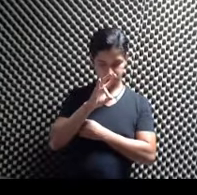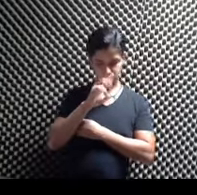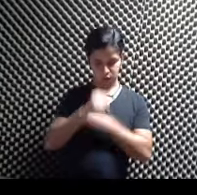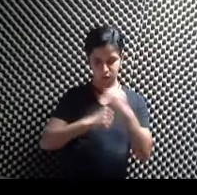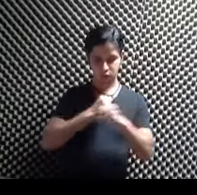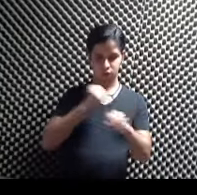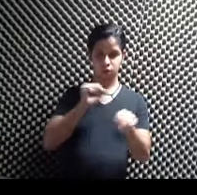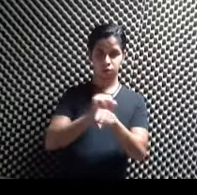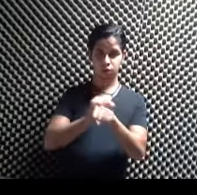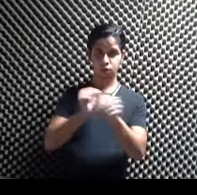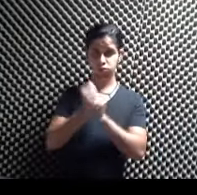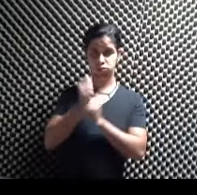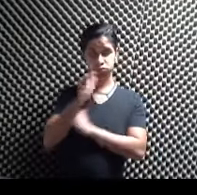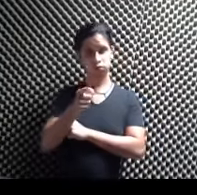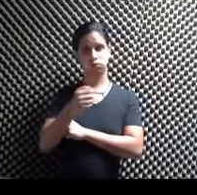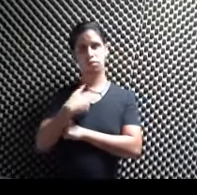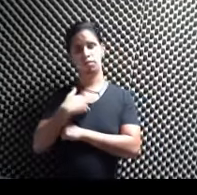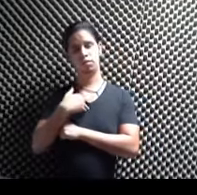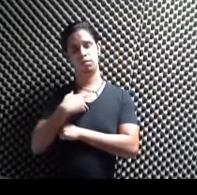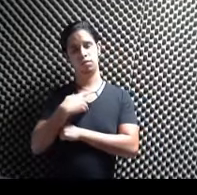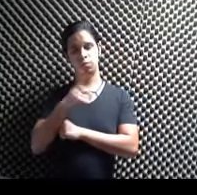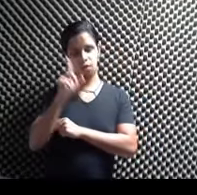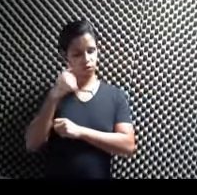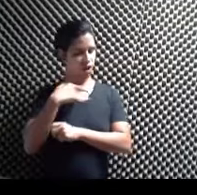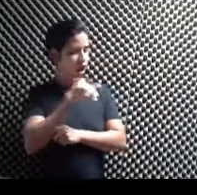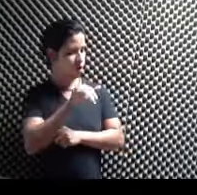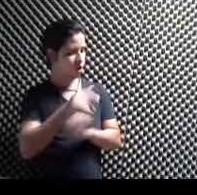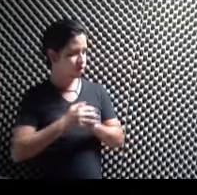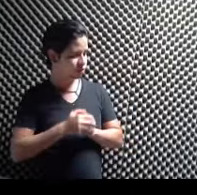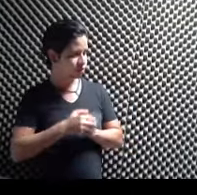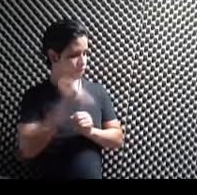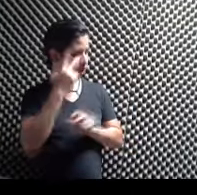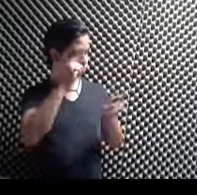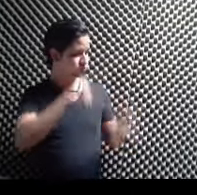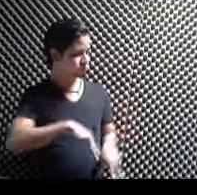y la otra, estás sumando. Estás igualita. Ay, qué bonito, sí. Gracias. Te aprecio más.